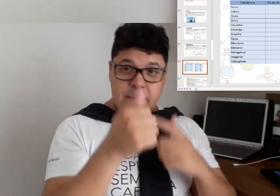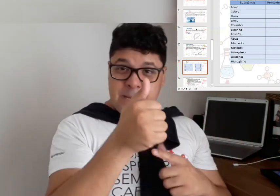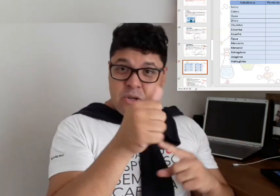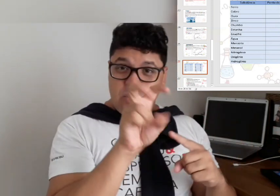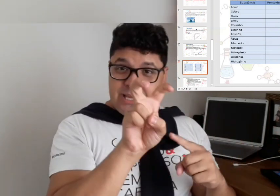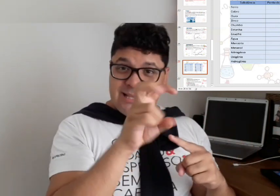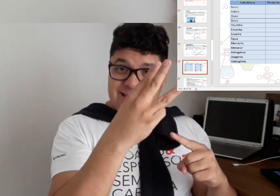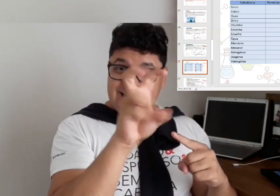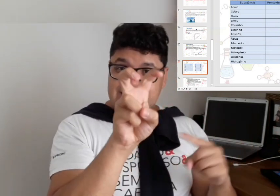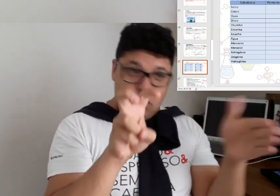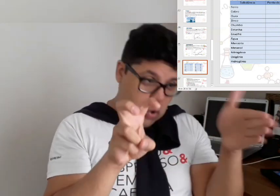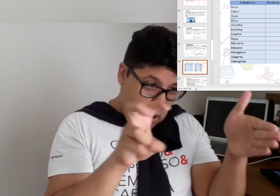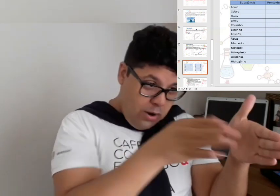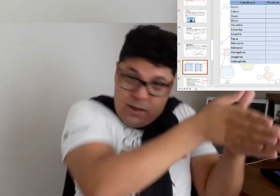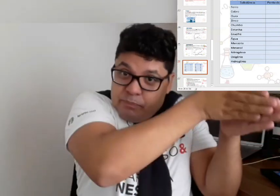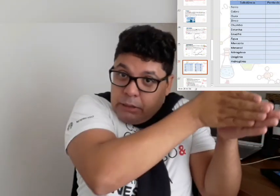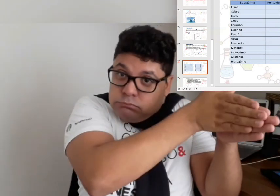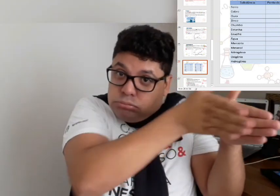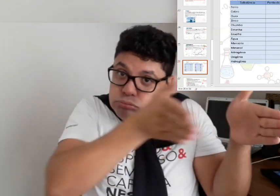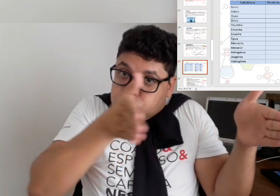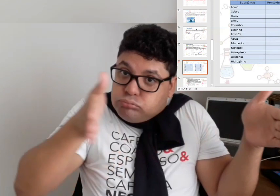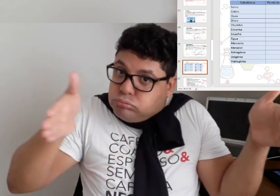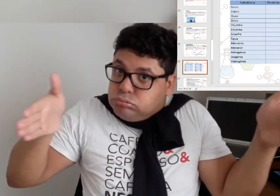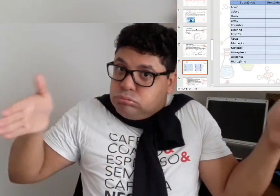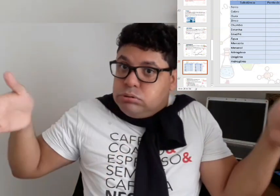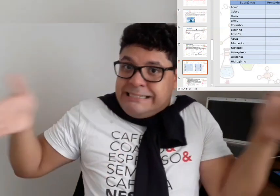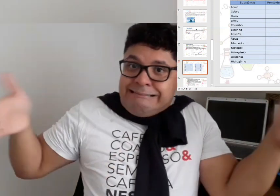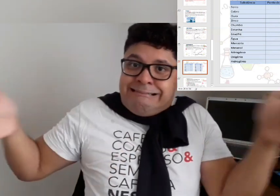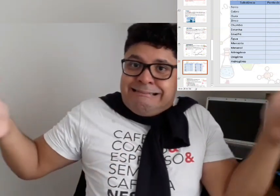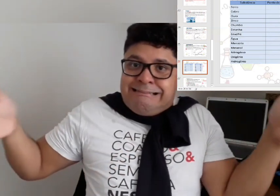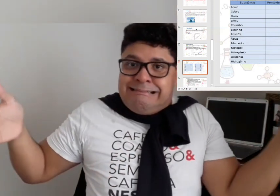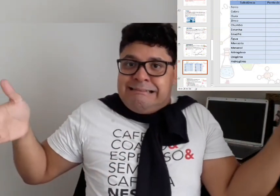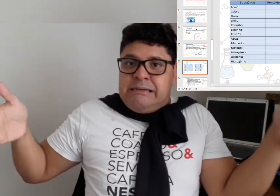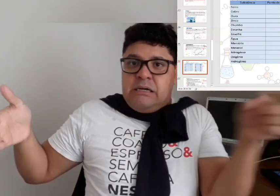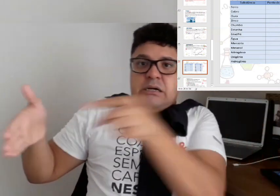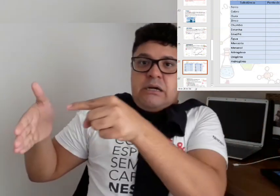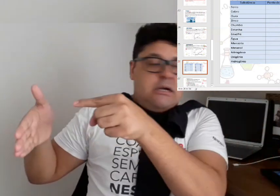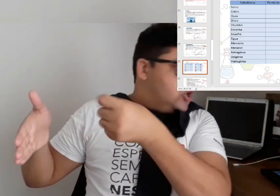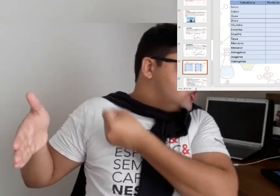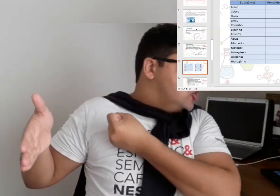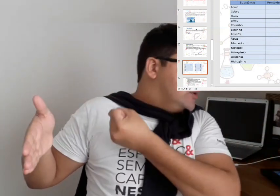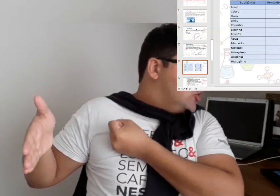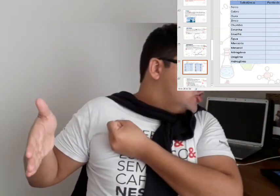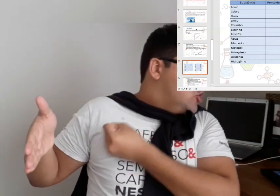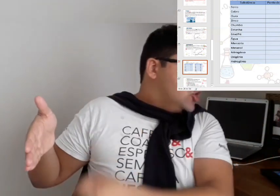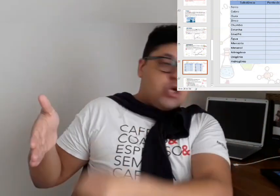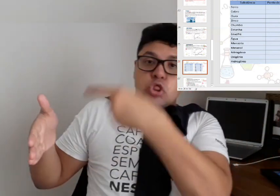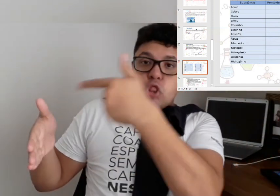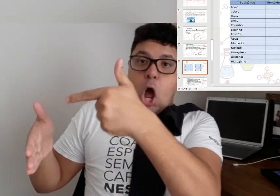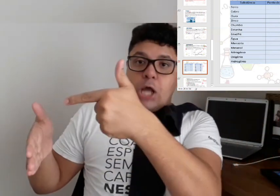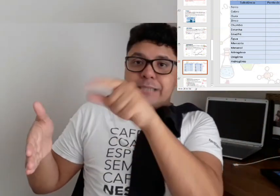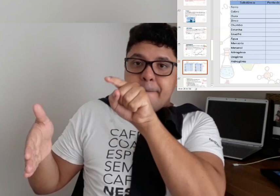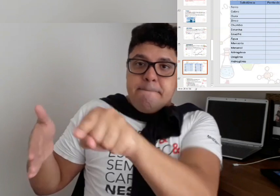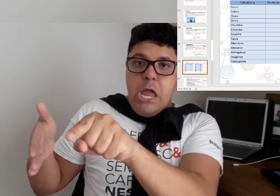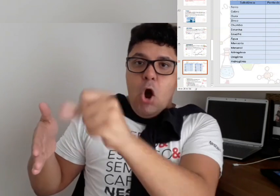de 1535 graus acima dessa temperatura, ele vai estar no estado líquido. Até quando ele vai estar no estado